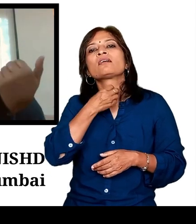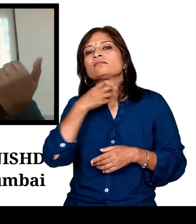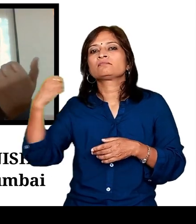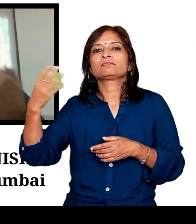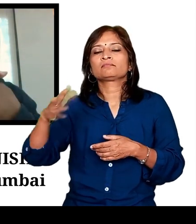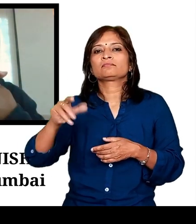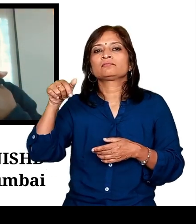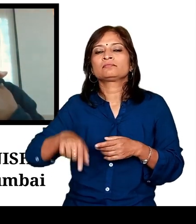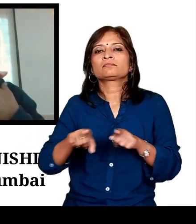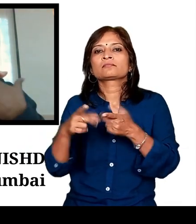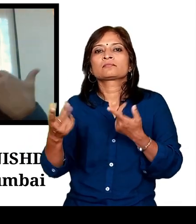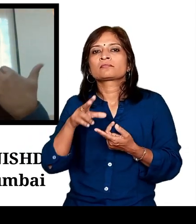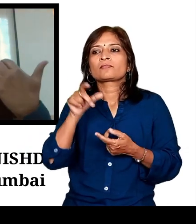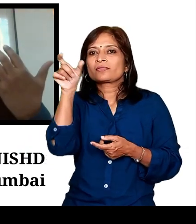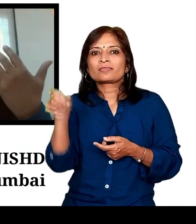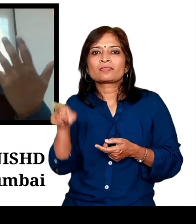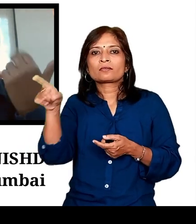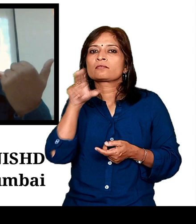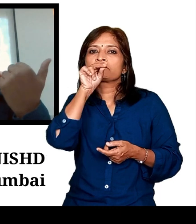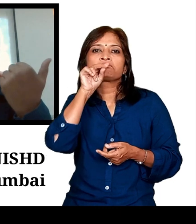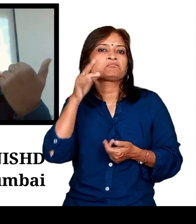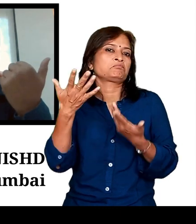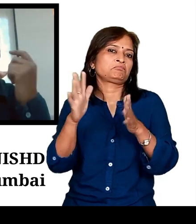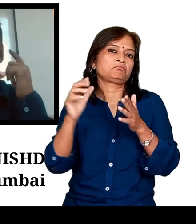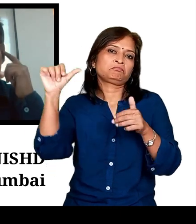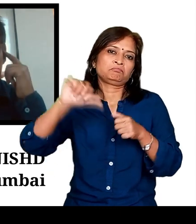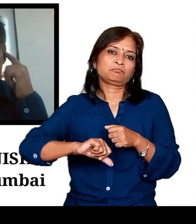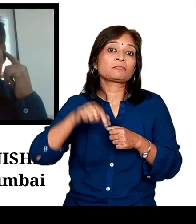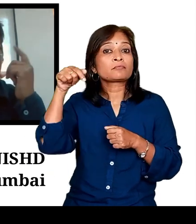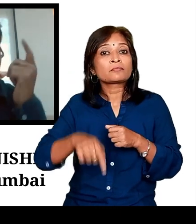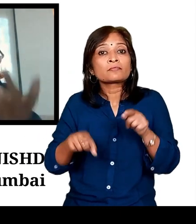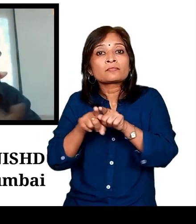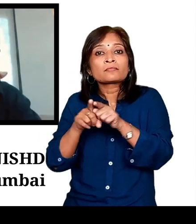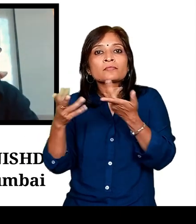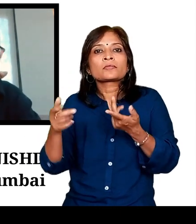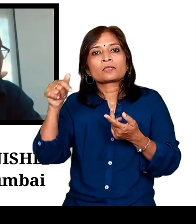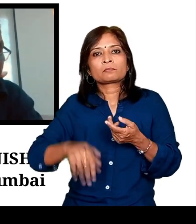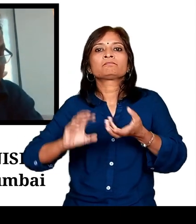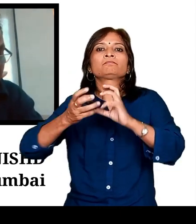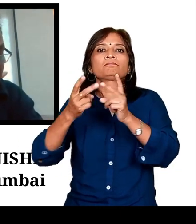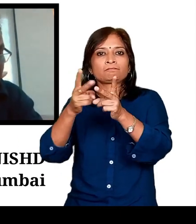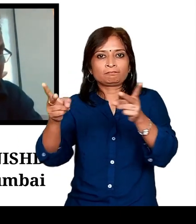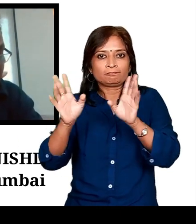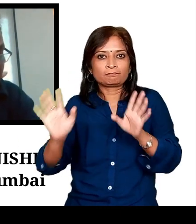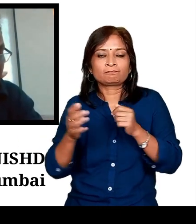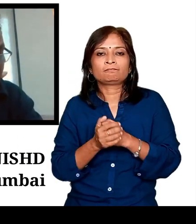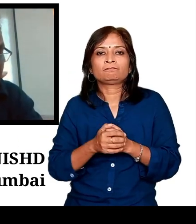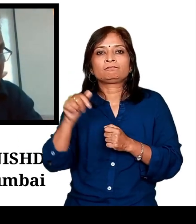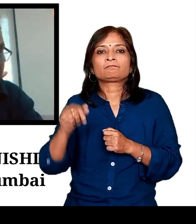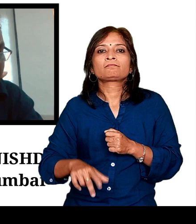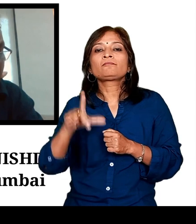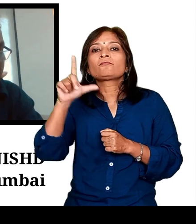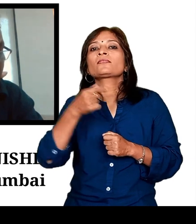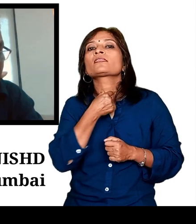और उससे ऐसे होता है कि दैट पर्सन कैन नॉट स्पीक. तो ऐसे इसमें कुछ इंस्ट्रूमेंट मार्केट में है दैट इज कॉल्ड